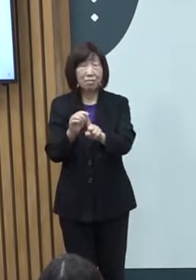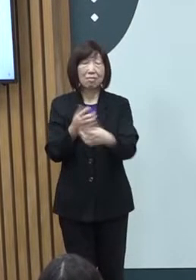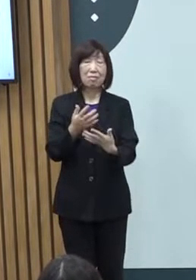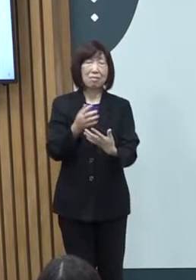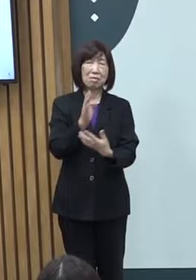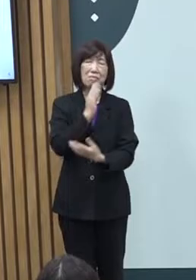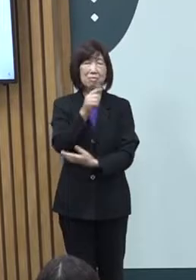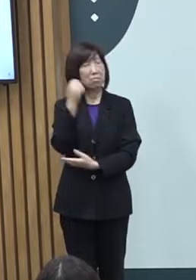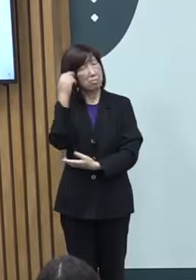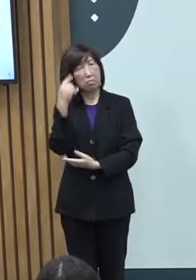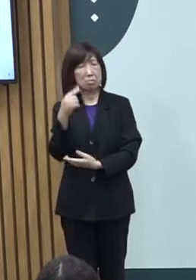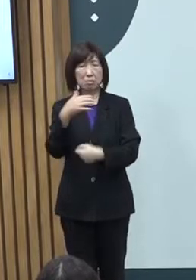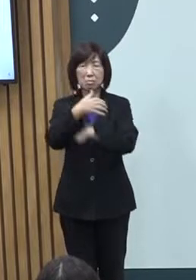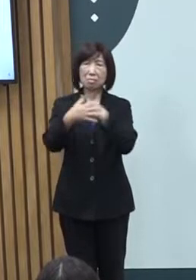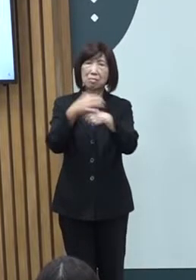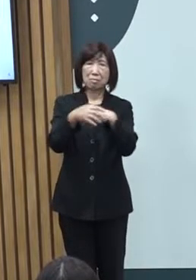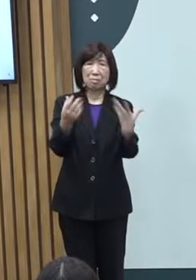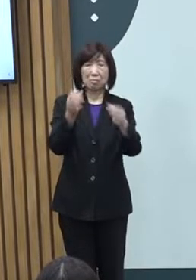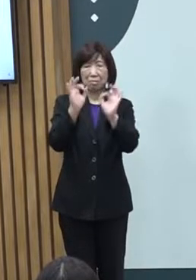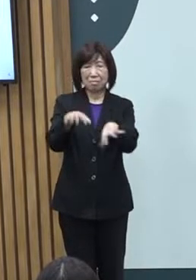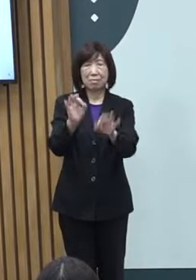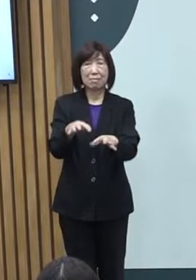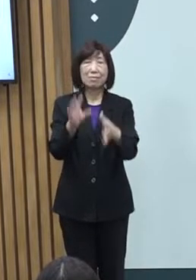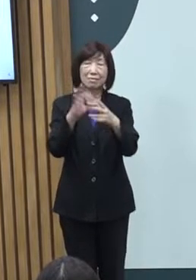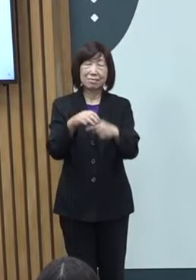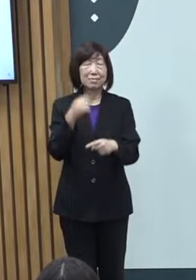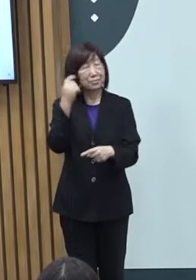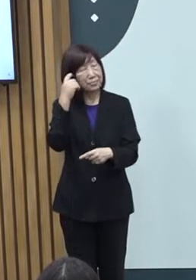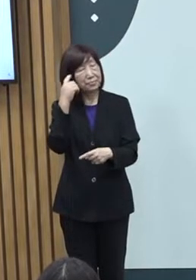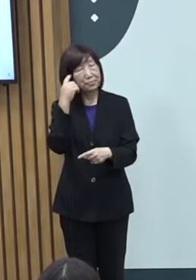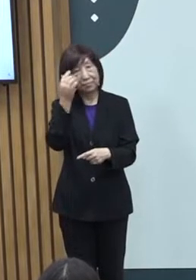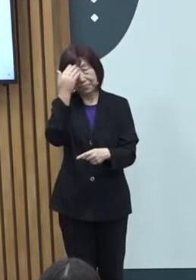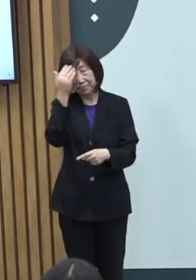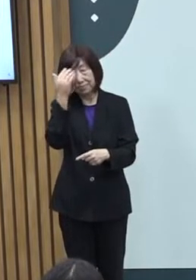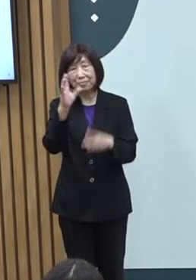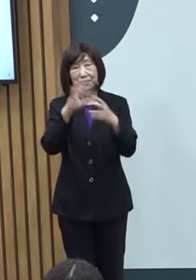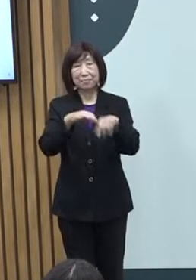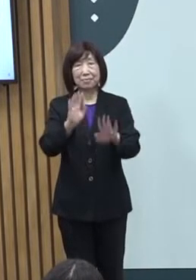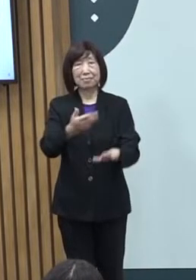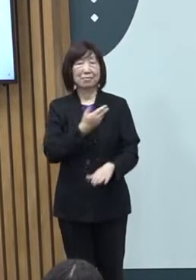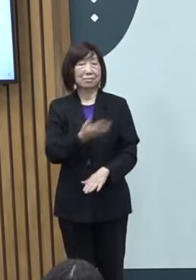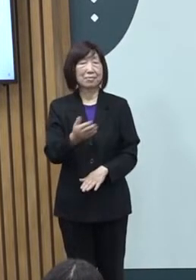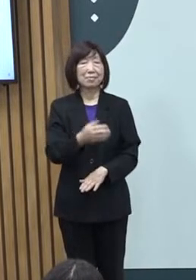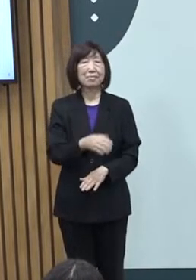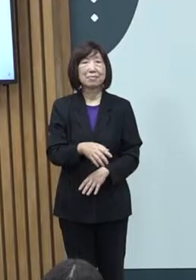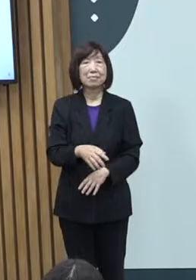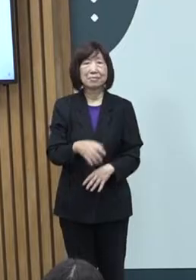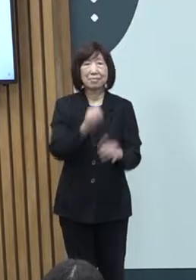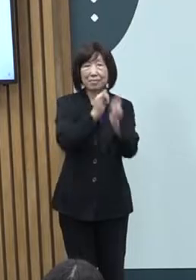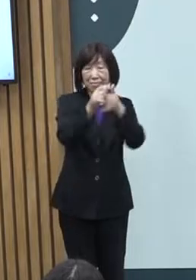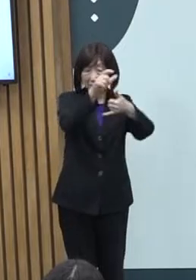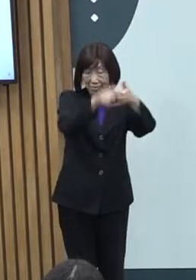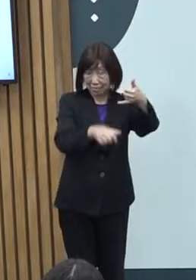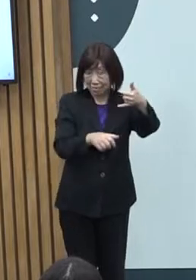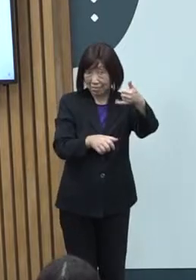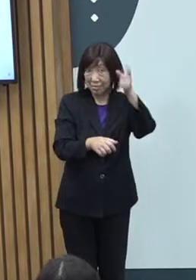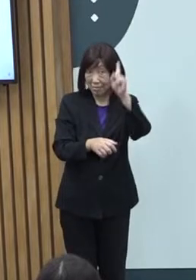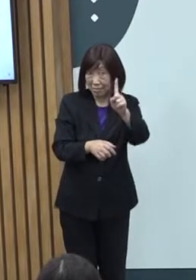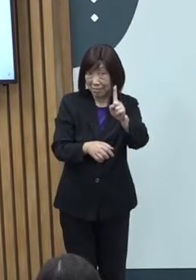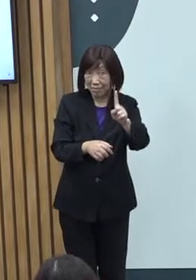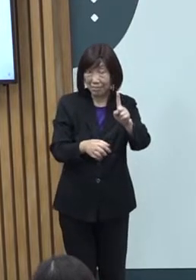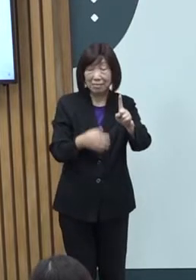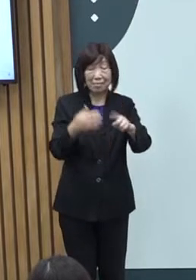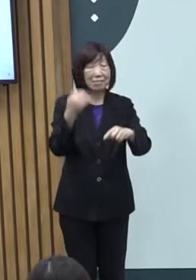一些不环保也不方便，所以呢我们就开放民众可以申请，就同一个县